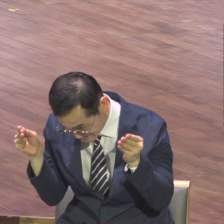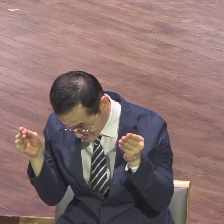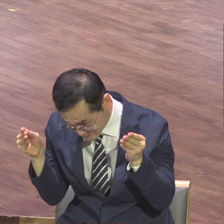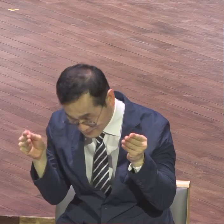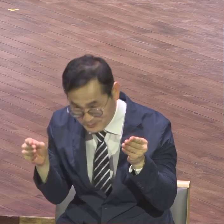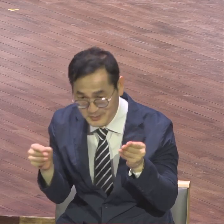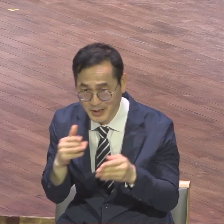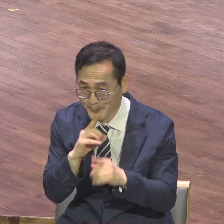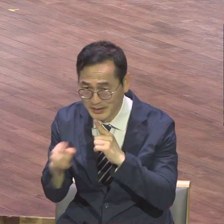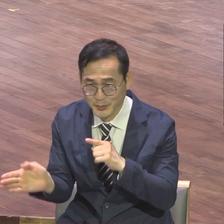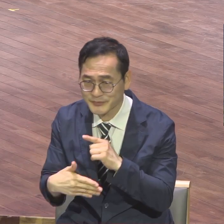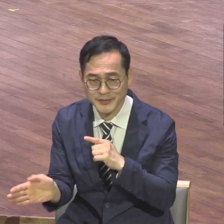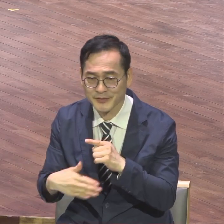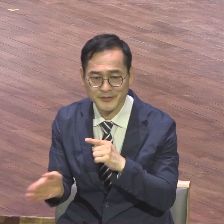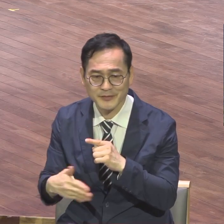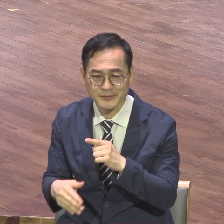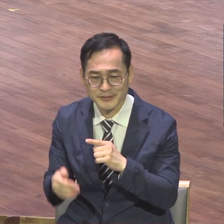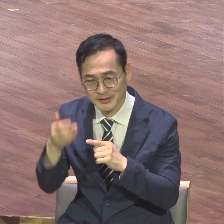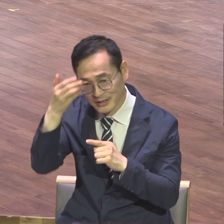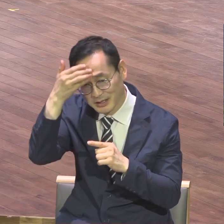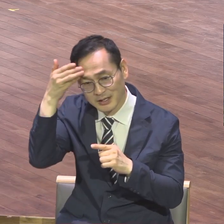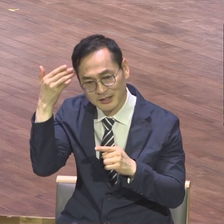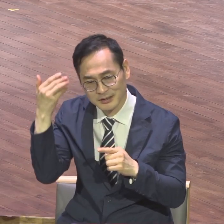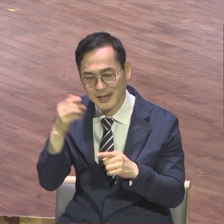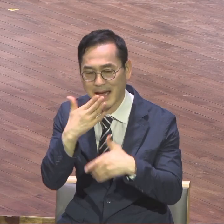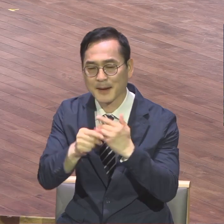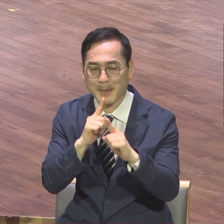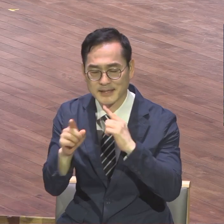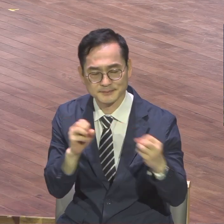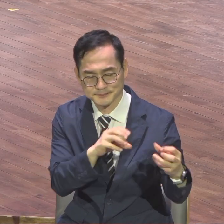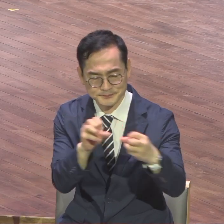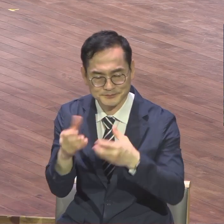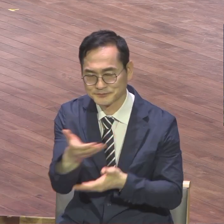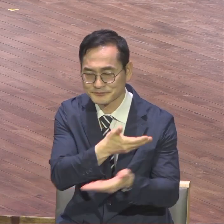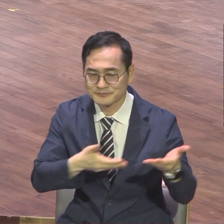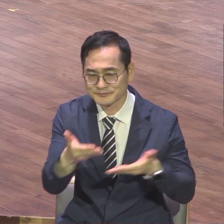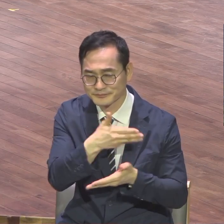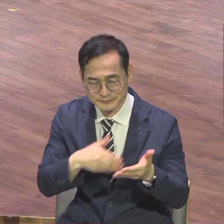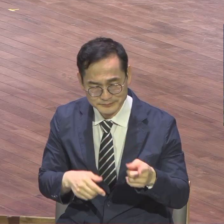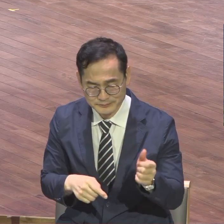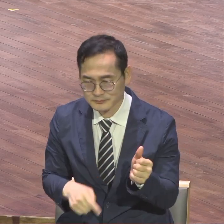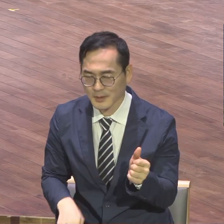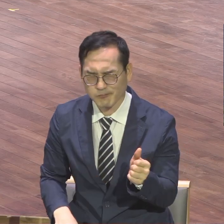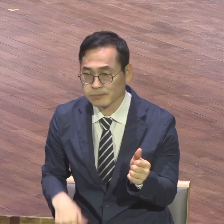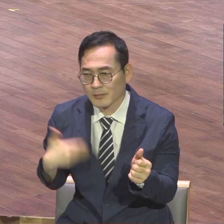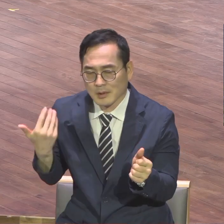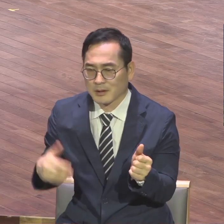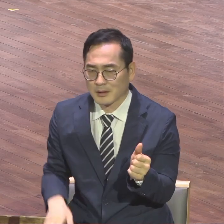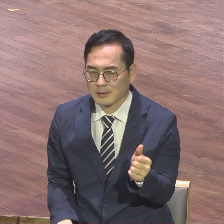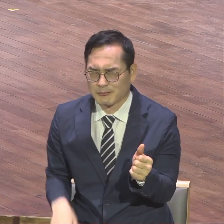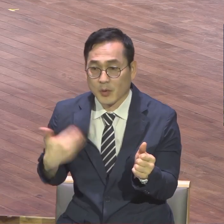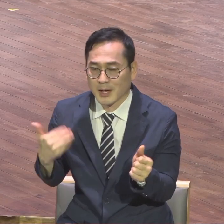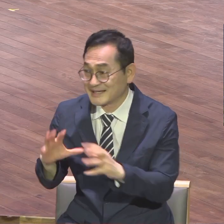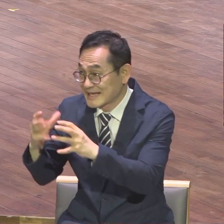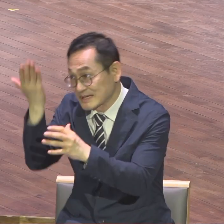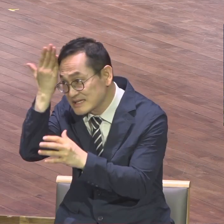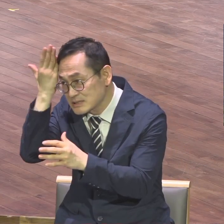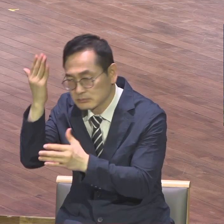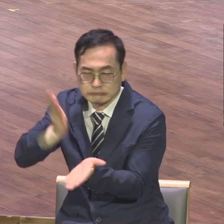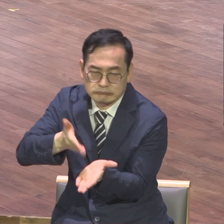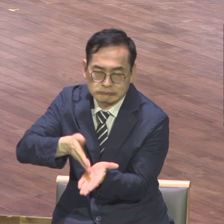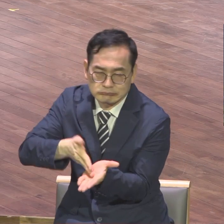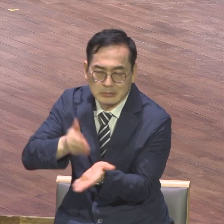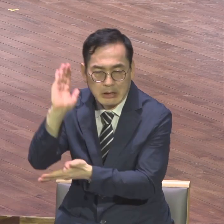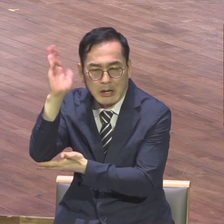돼요. 말씀이 들어있는 게 없어요. 세상의 상식과 지식은 엄청 대화가 되고